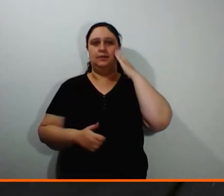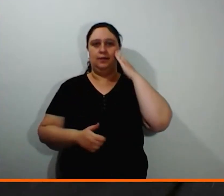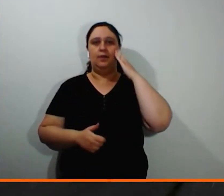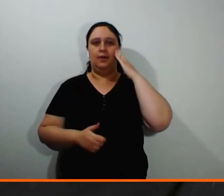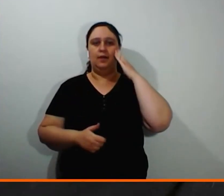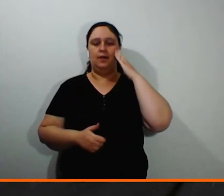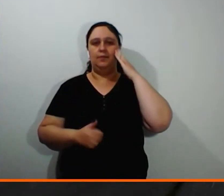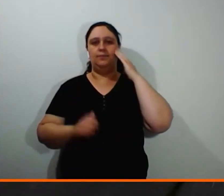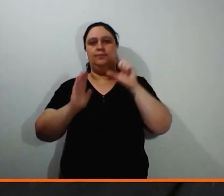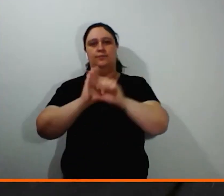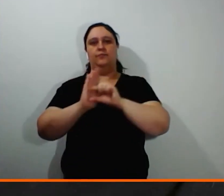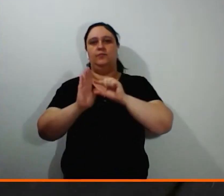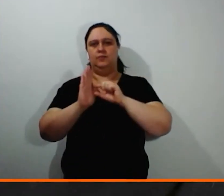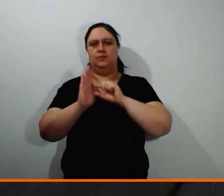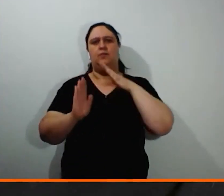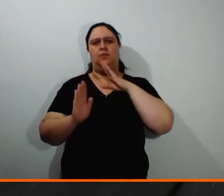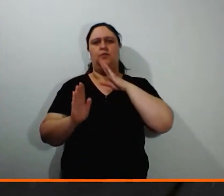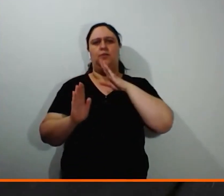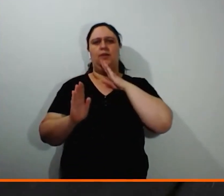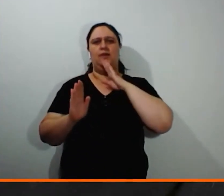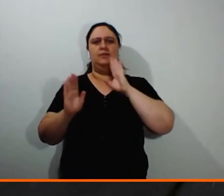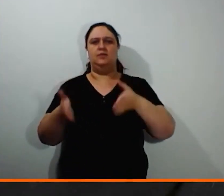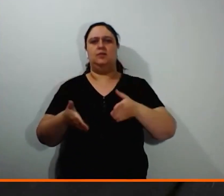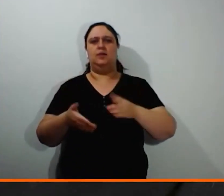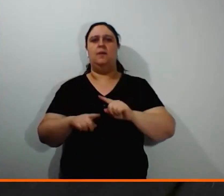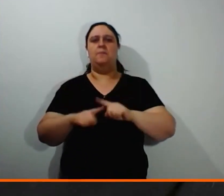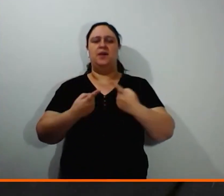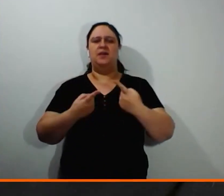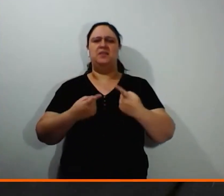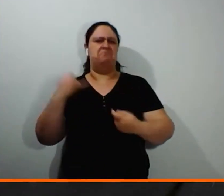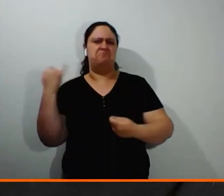salteado, mas não importa, a palavra é viva sempre.